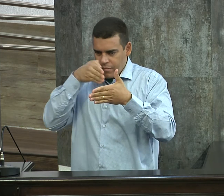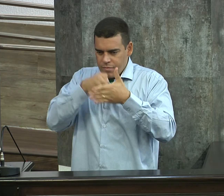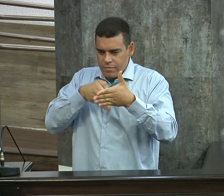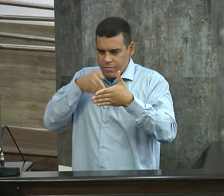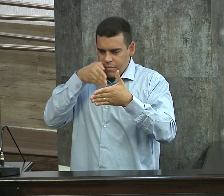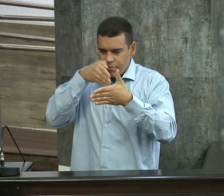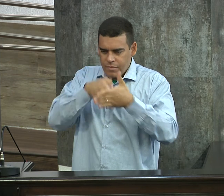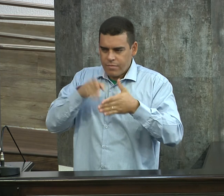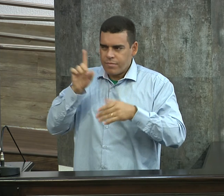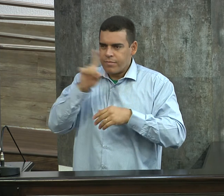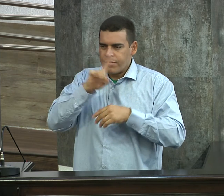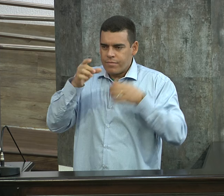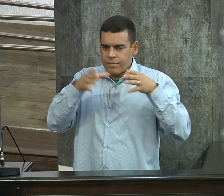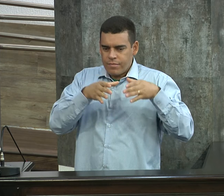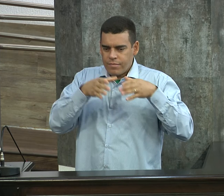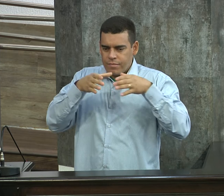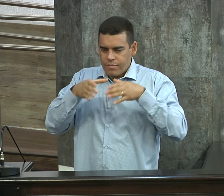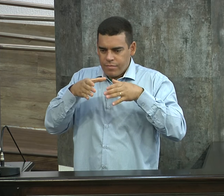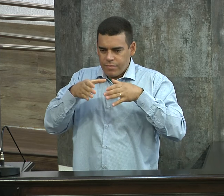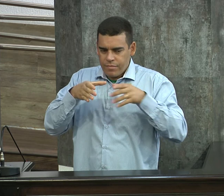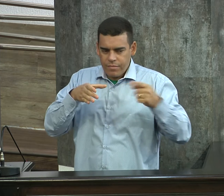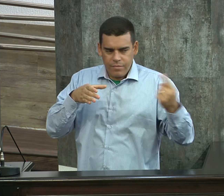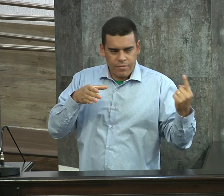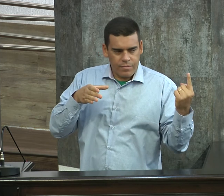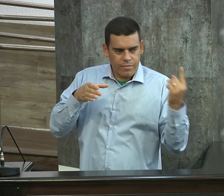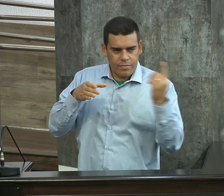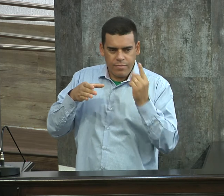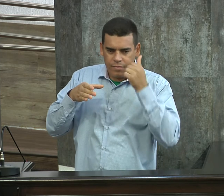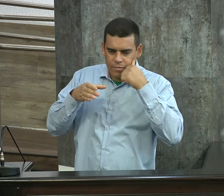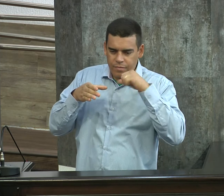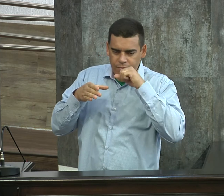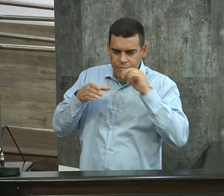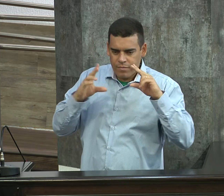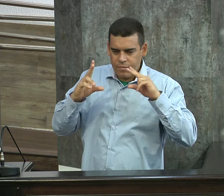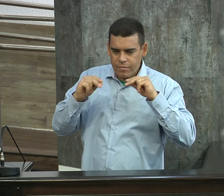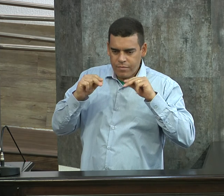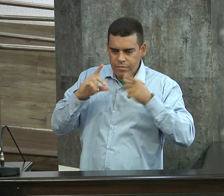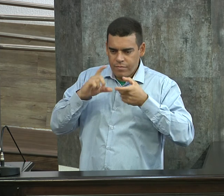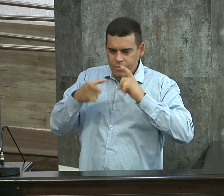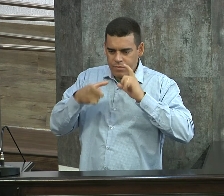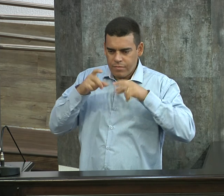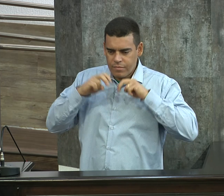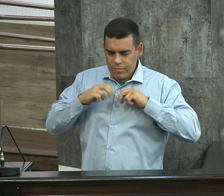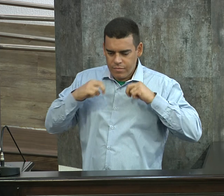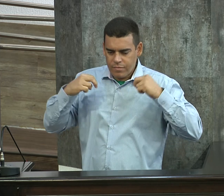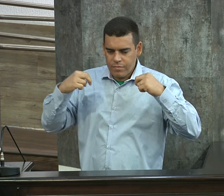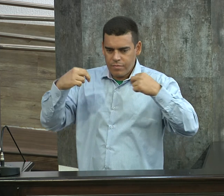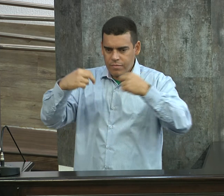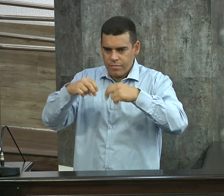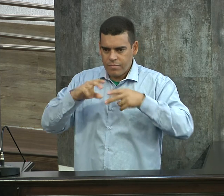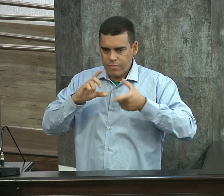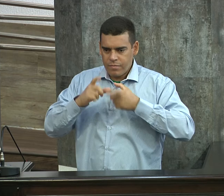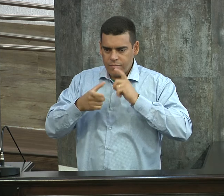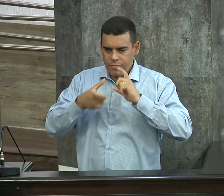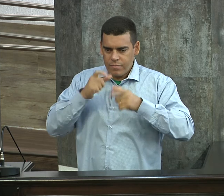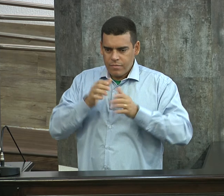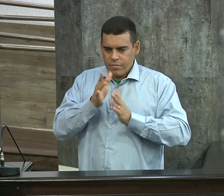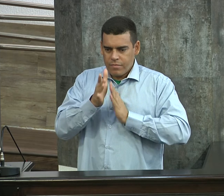eu tento enfrentar toda essa dificuldade, essa barreira que não me foi oportunizada na infância.